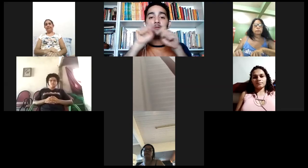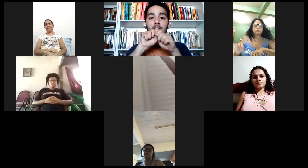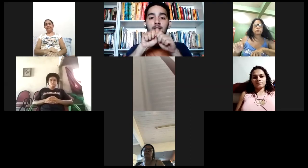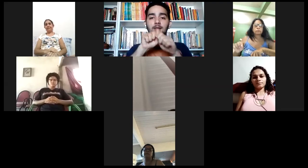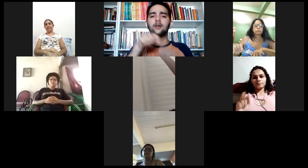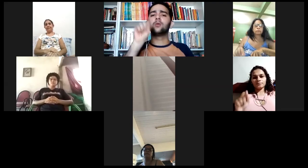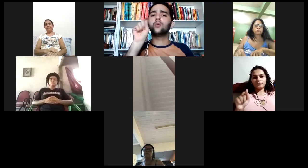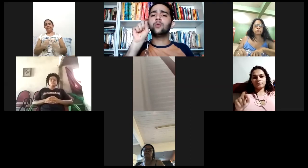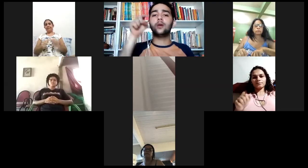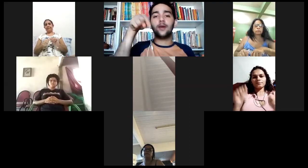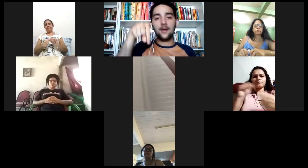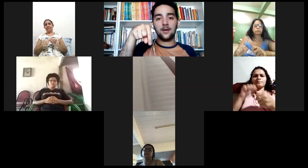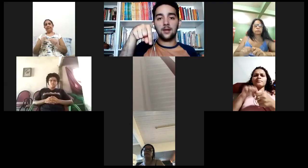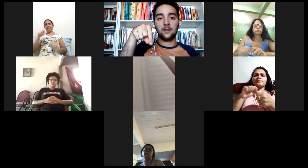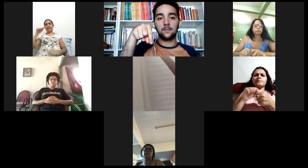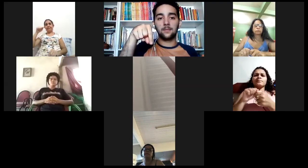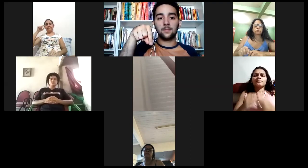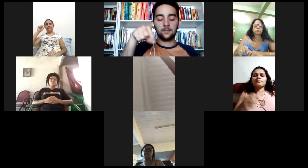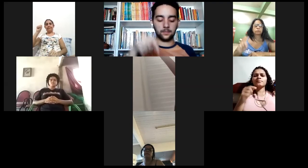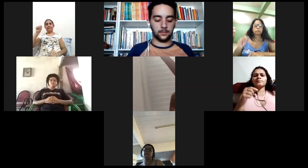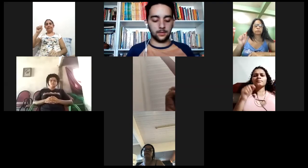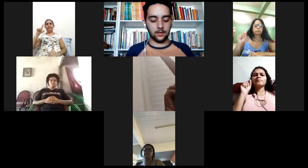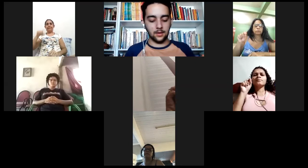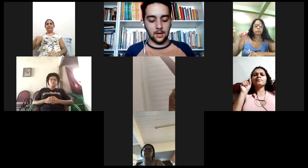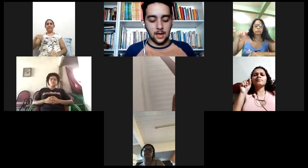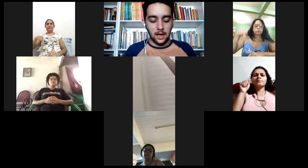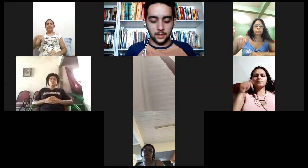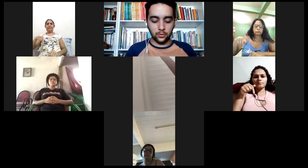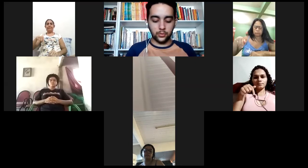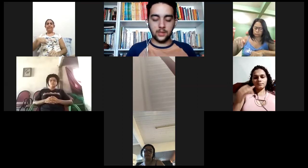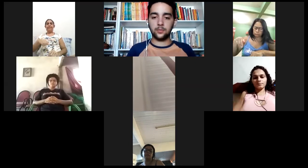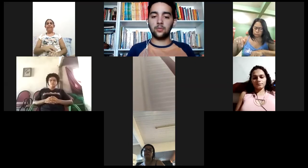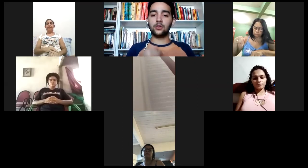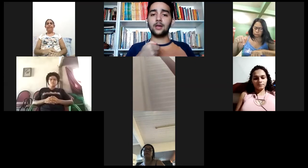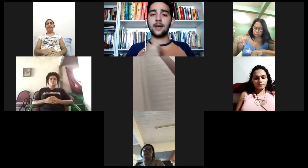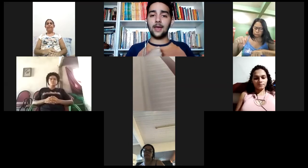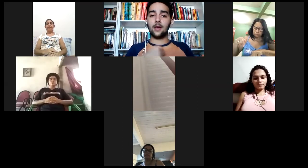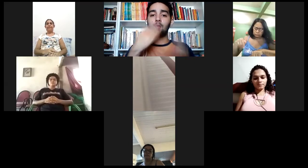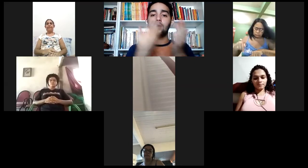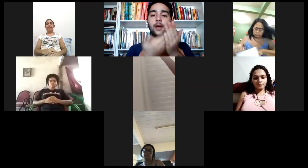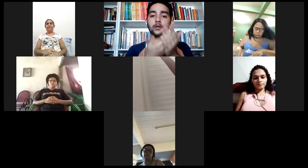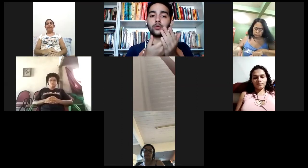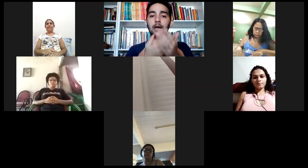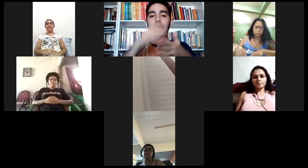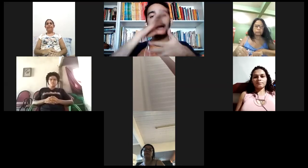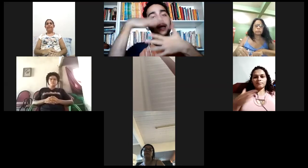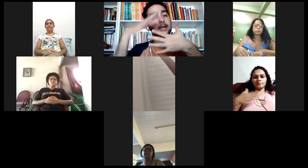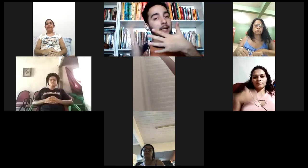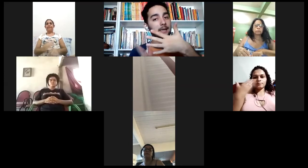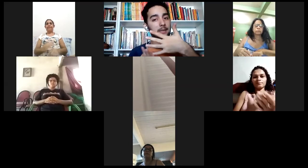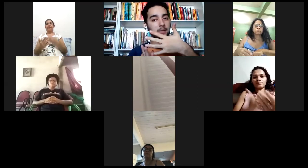Você fazer o que aqui? Aí o outro responde, eu